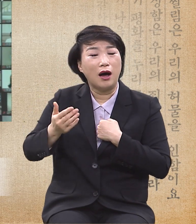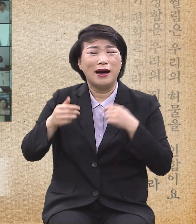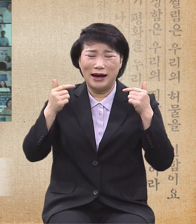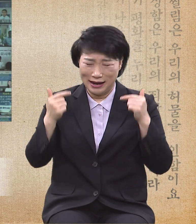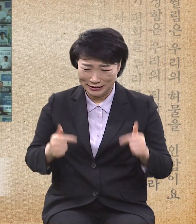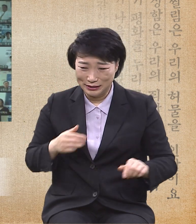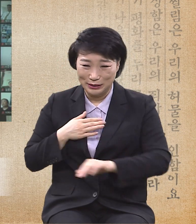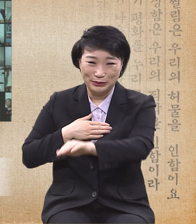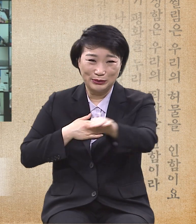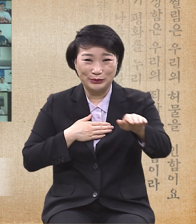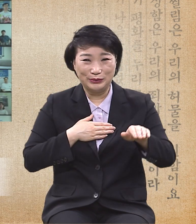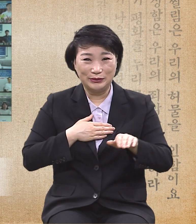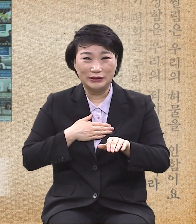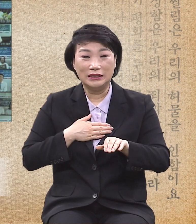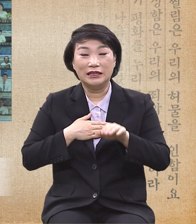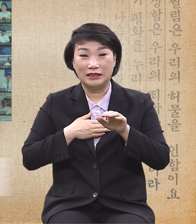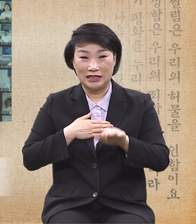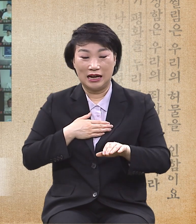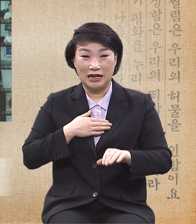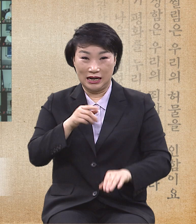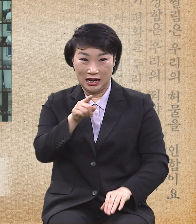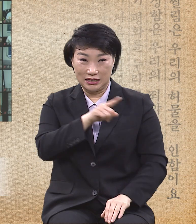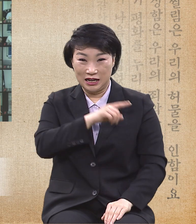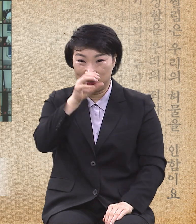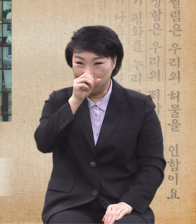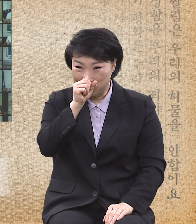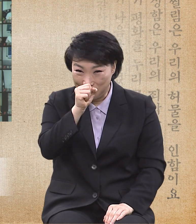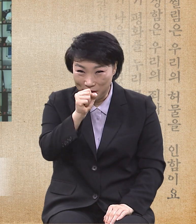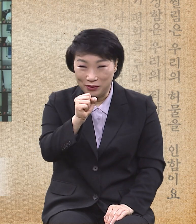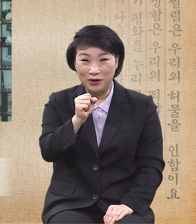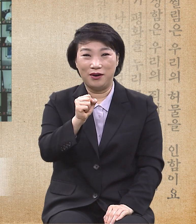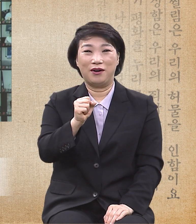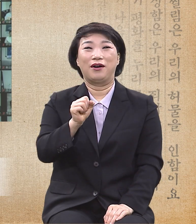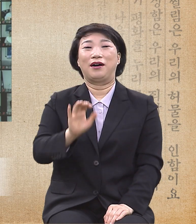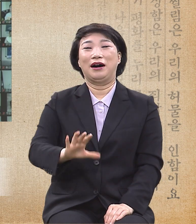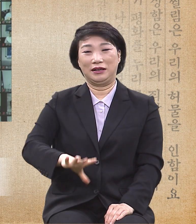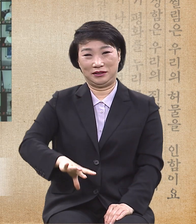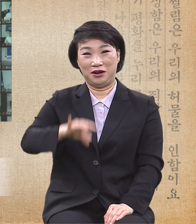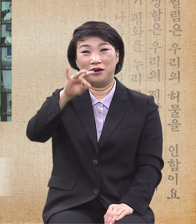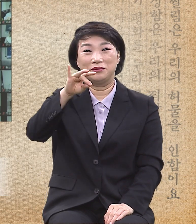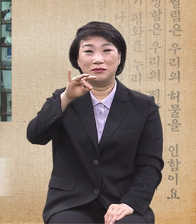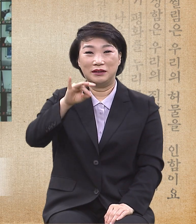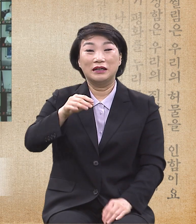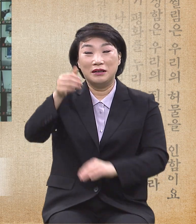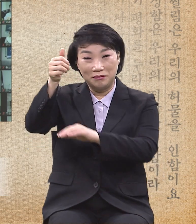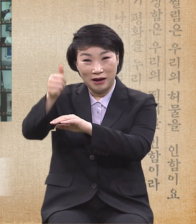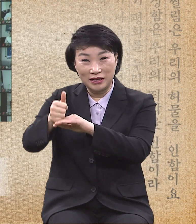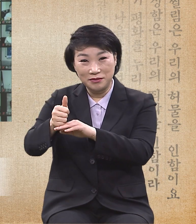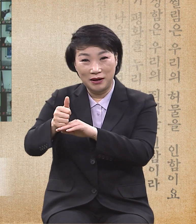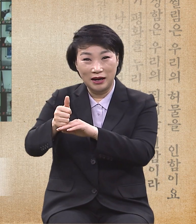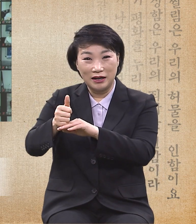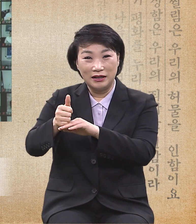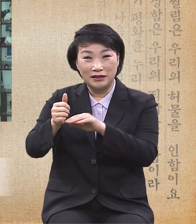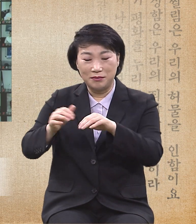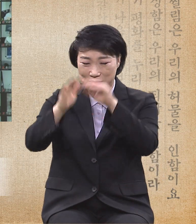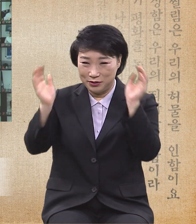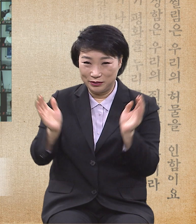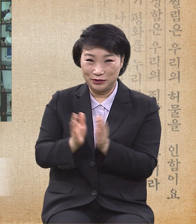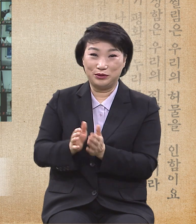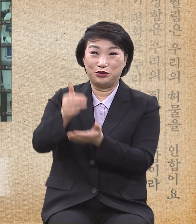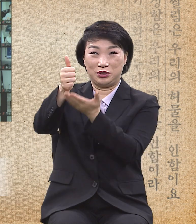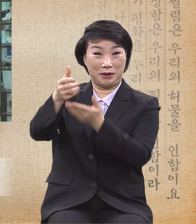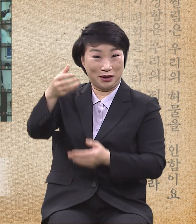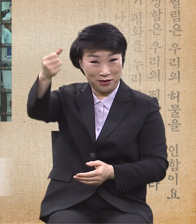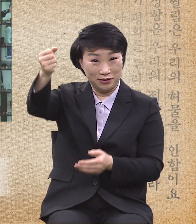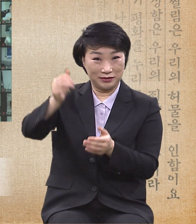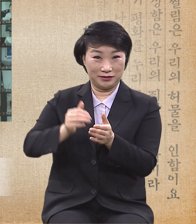항상 우리는 가장 좋은 것과 처음과 나중의 것은 주님의 것이라